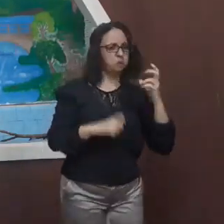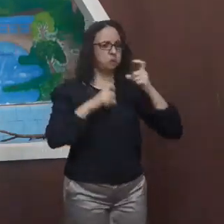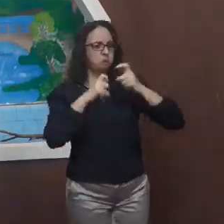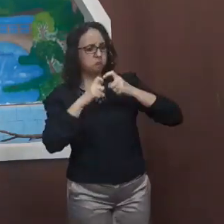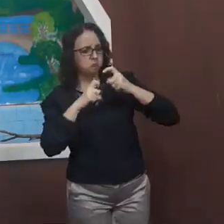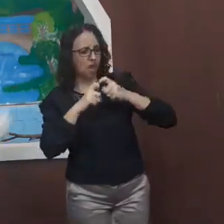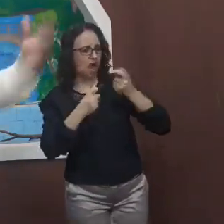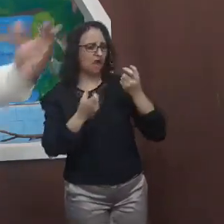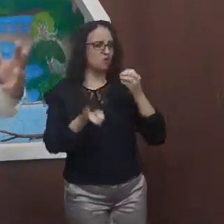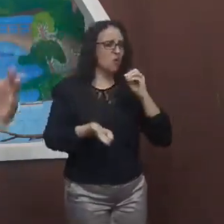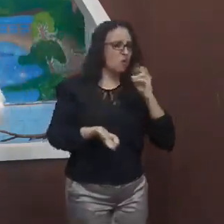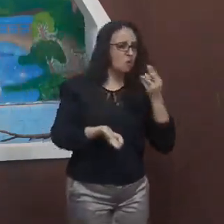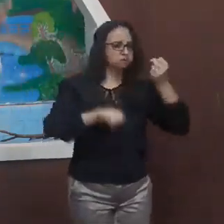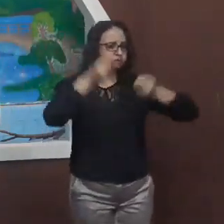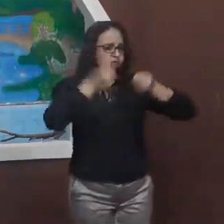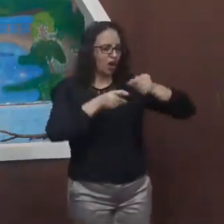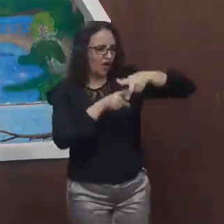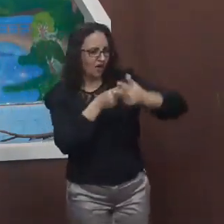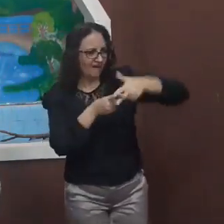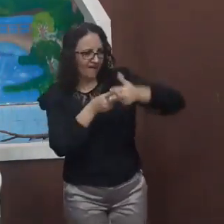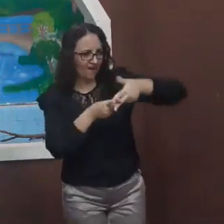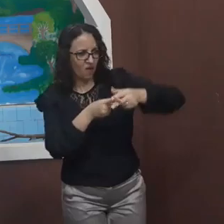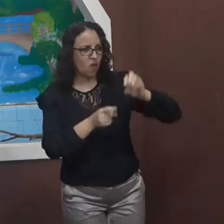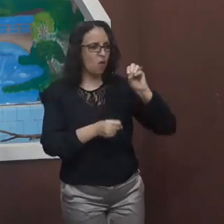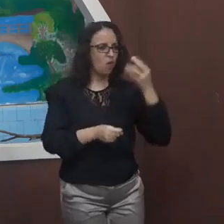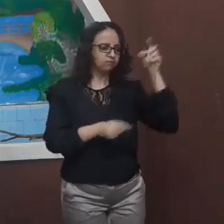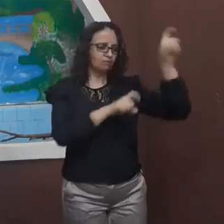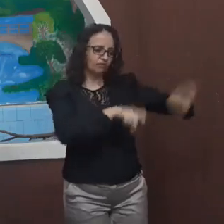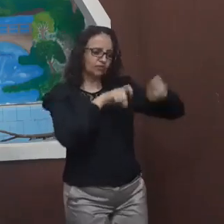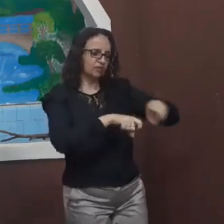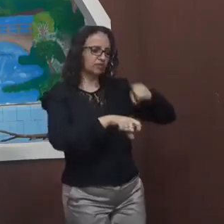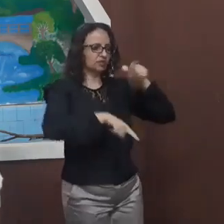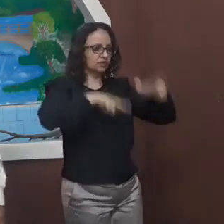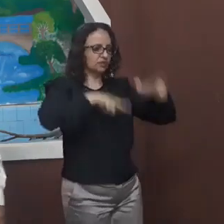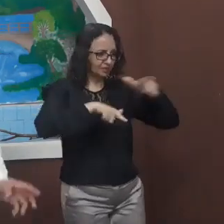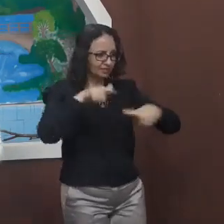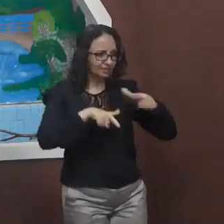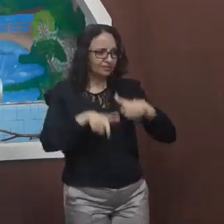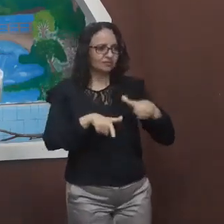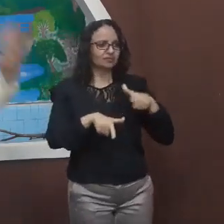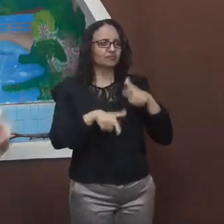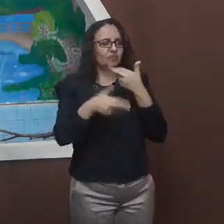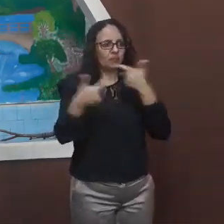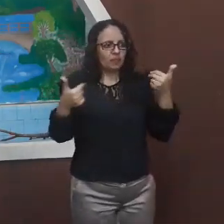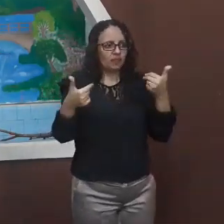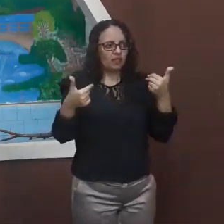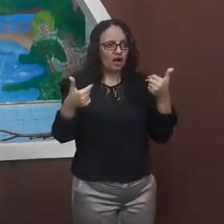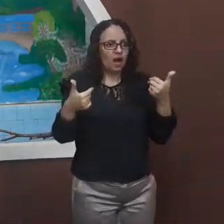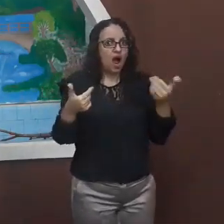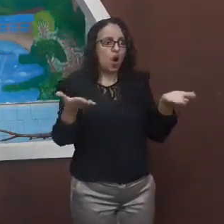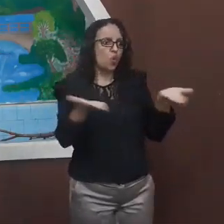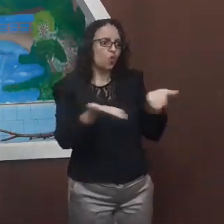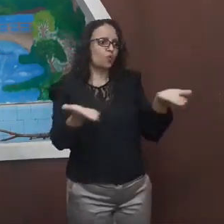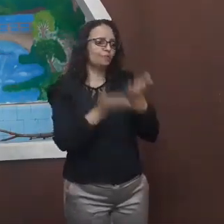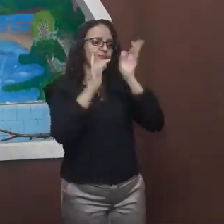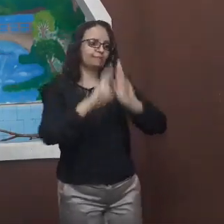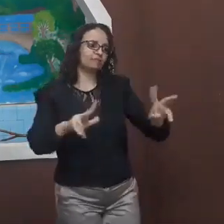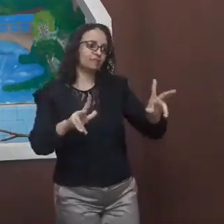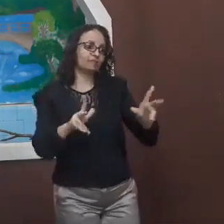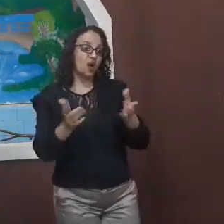mesmo um mecânico, ou um agricultor. Na pós-modernidade não, as pessoas vivem de ciclos. Hoje eu sou